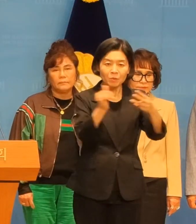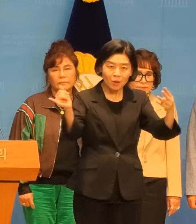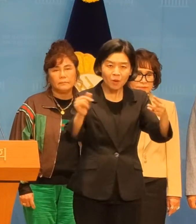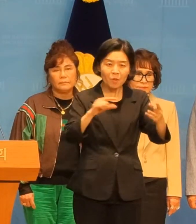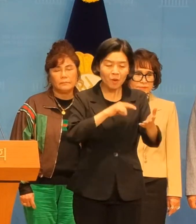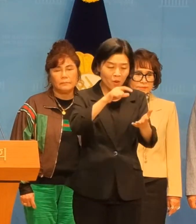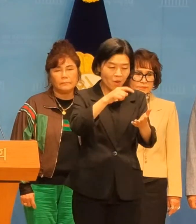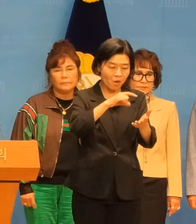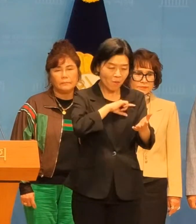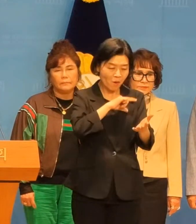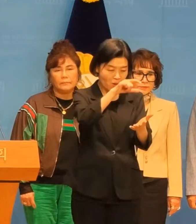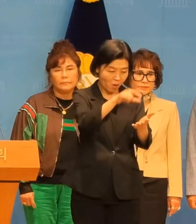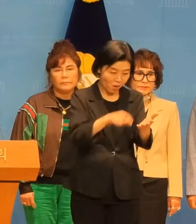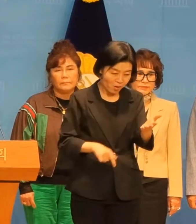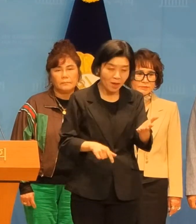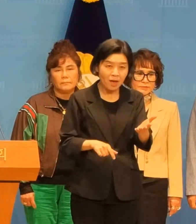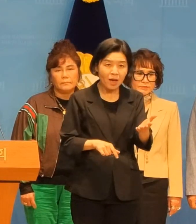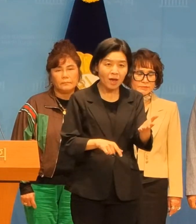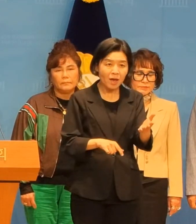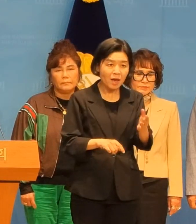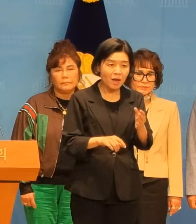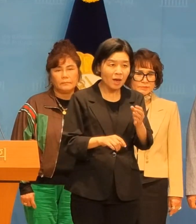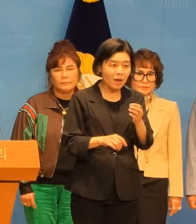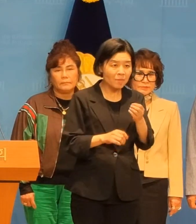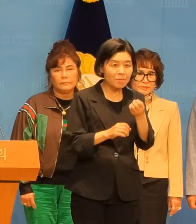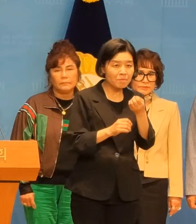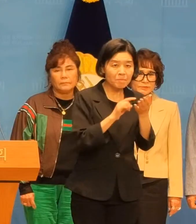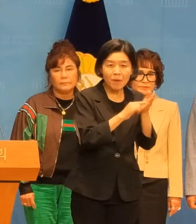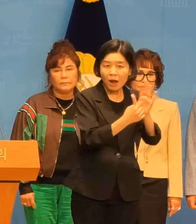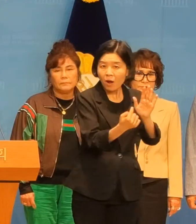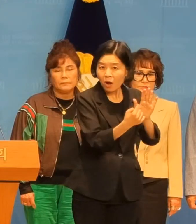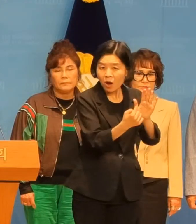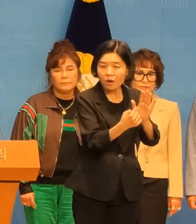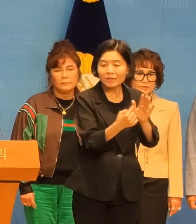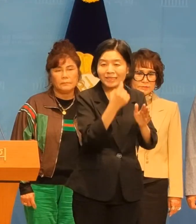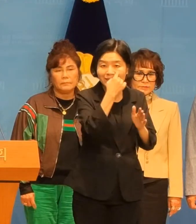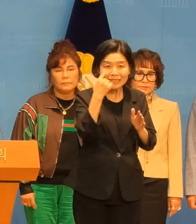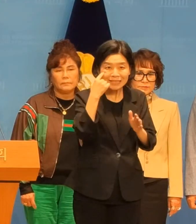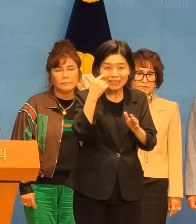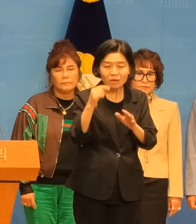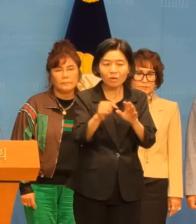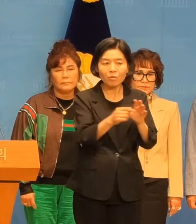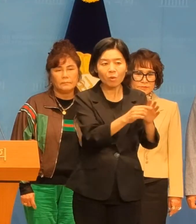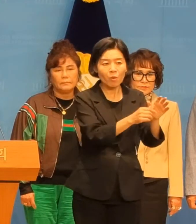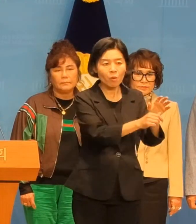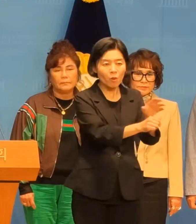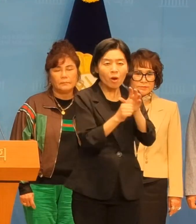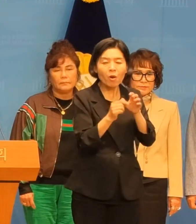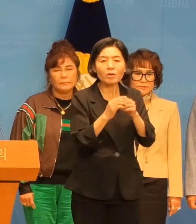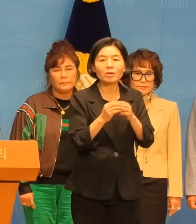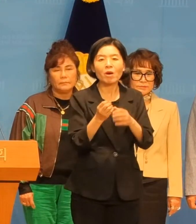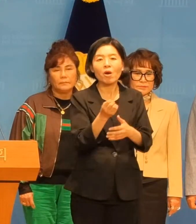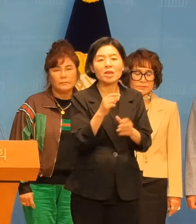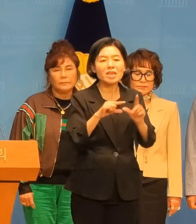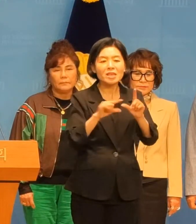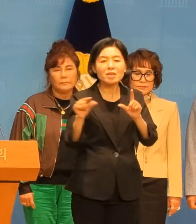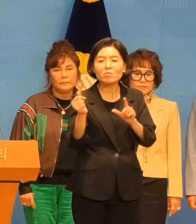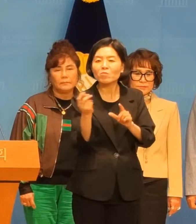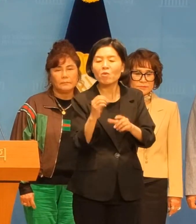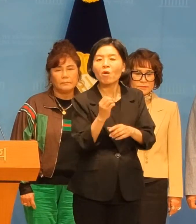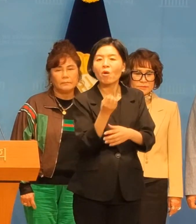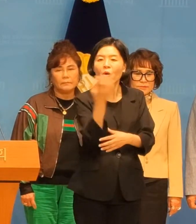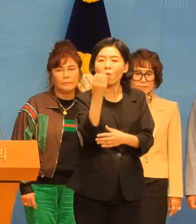발언과 이를 근거로 한 일부 언론의 보도로 인해